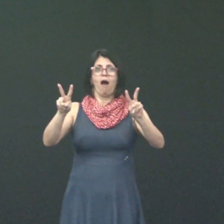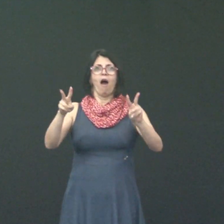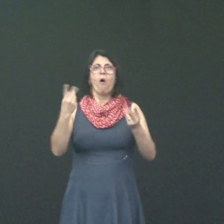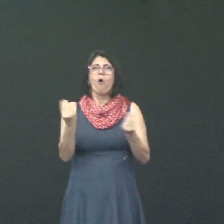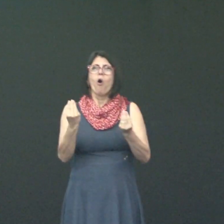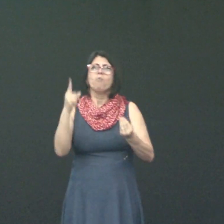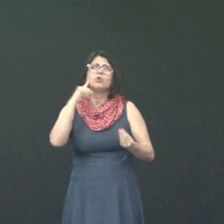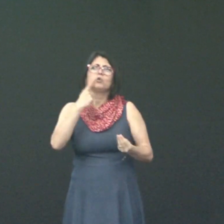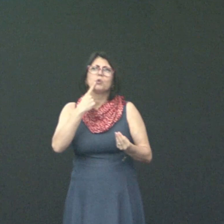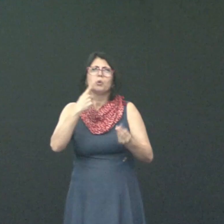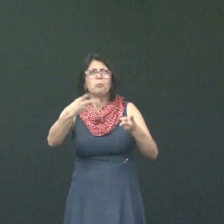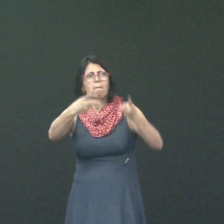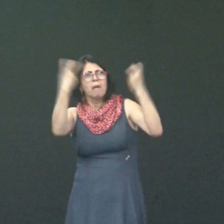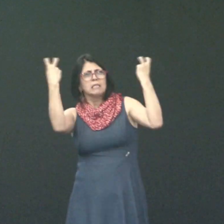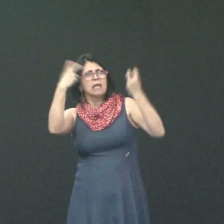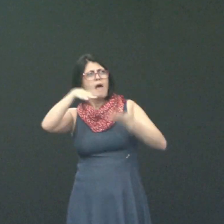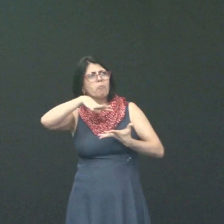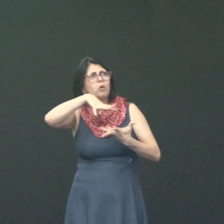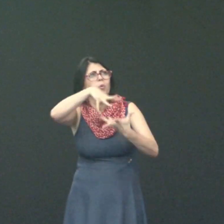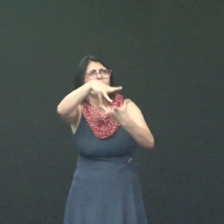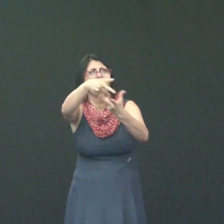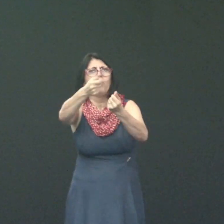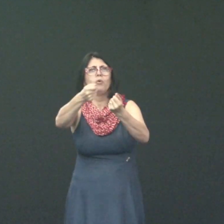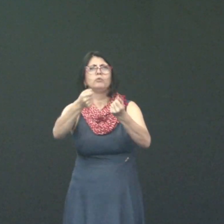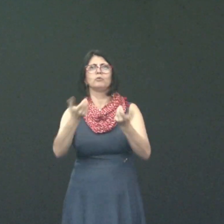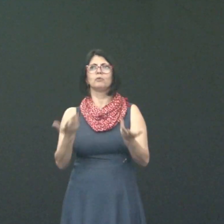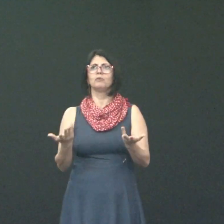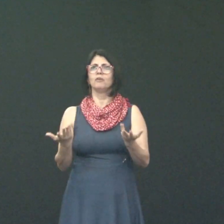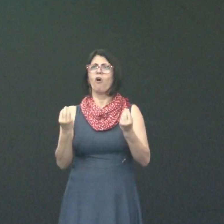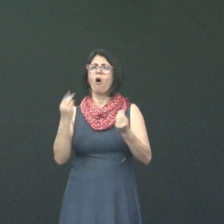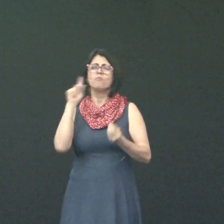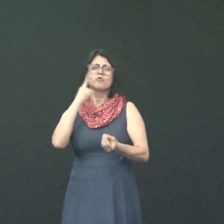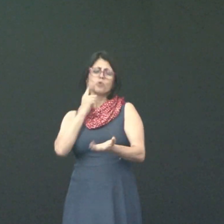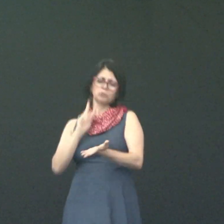O surdo, enquanto ser constituído de forma visual,